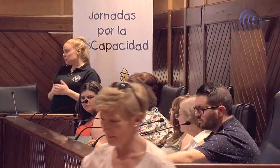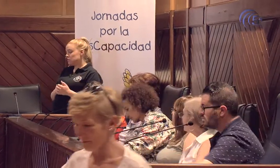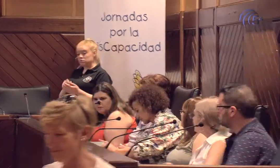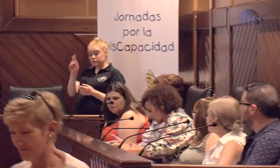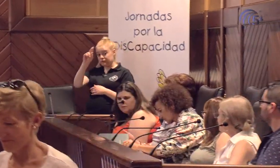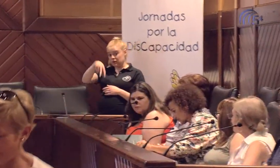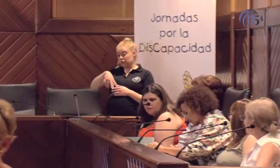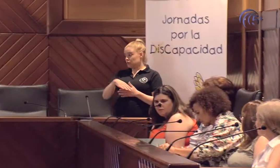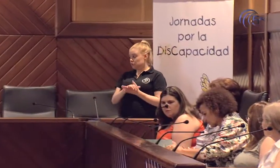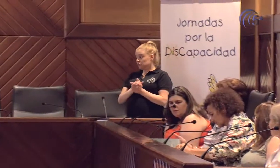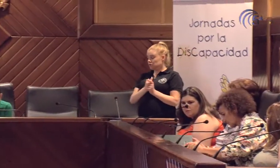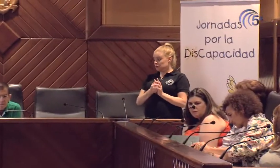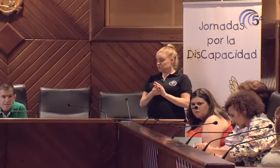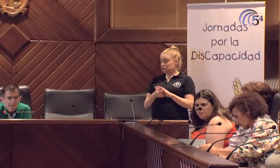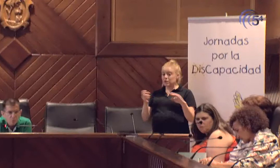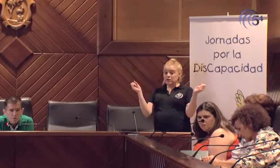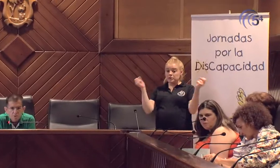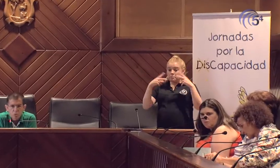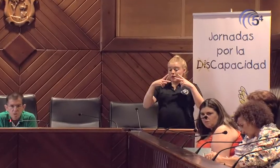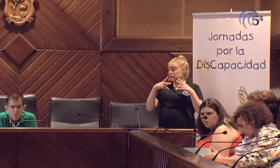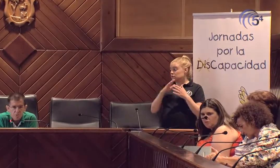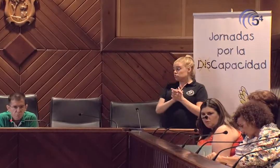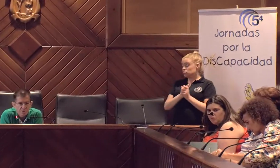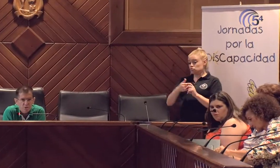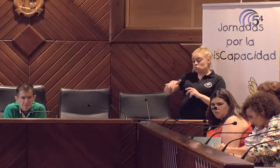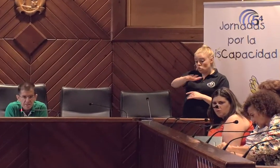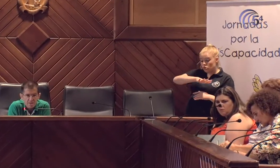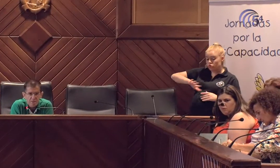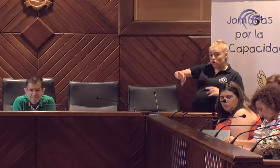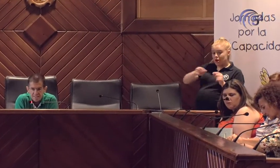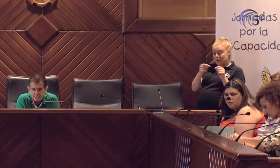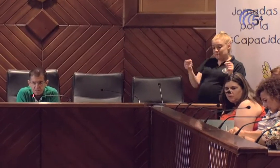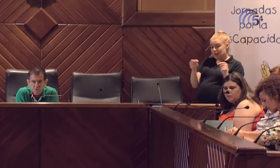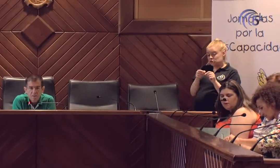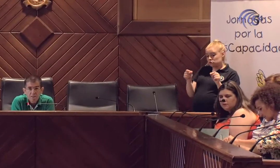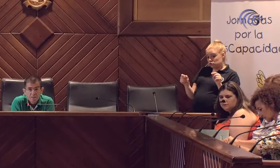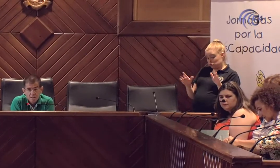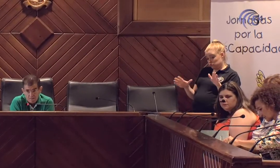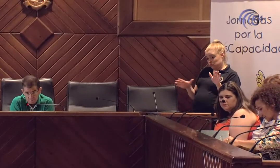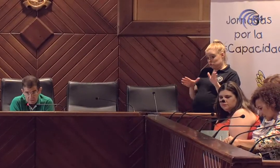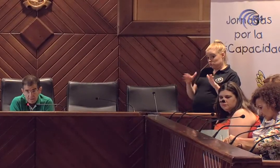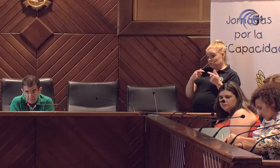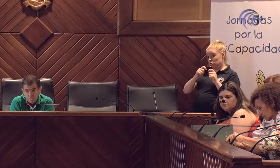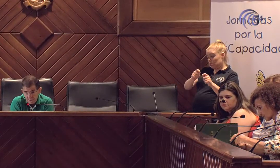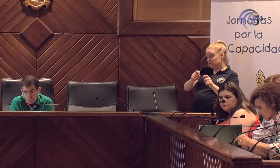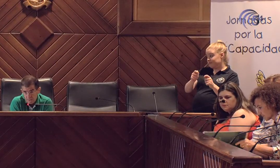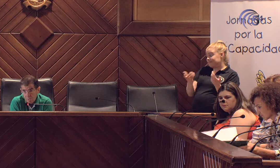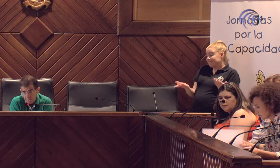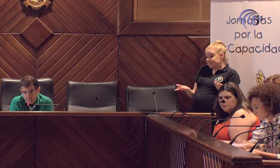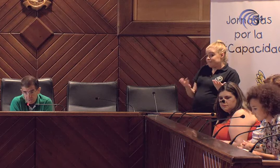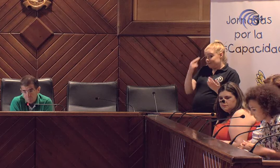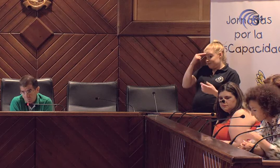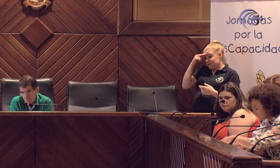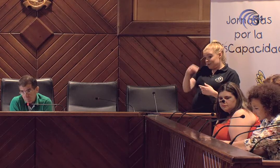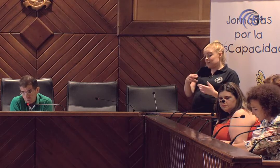tienes toda razón del mundo. De hecho, las terrazas tienen cada uno su sitio y sus metros asignados y señalizados. El caso es que eso, que